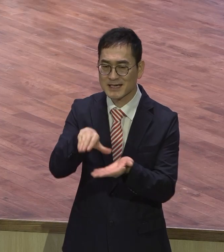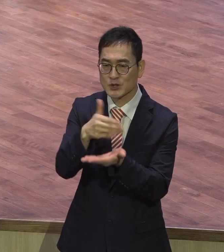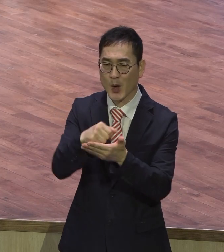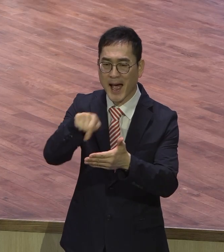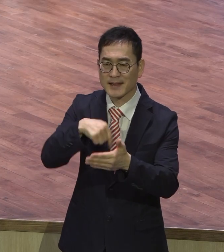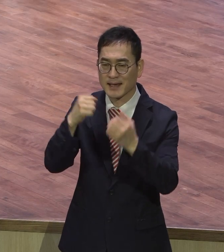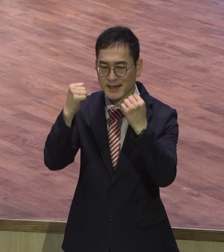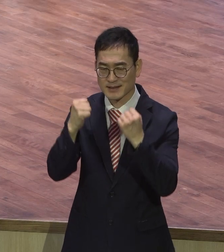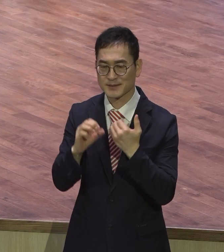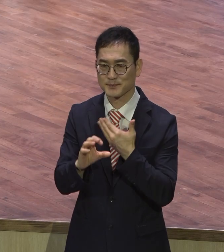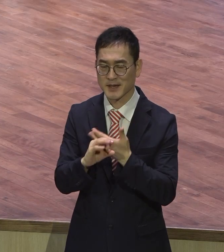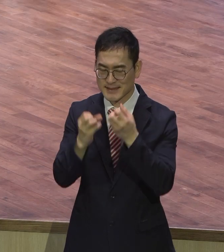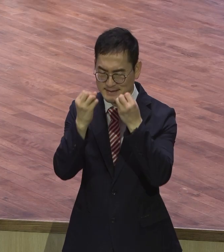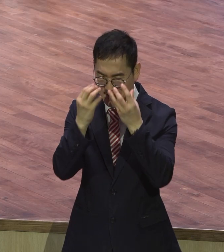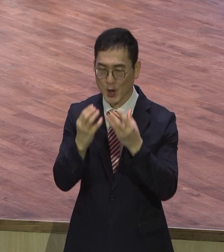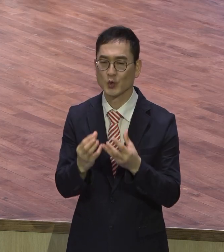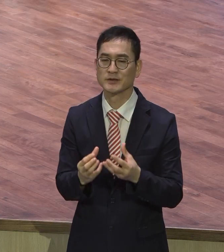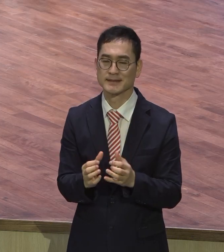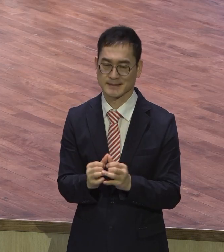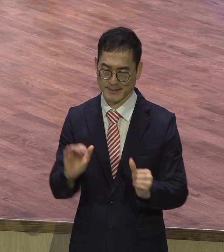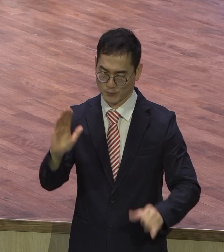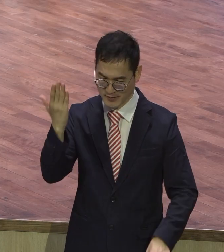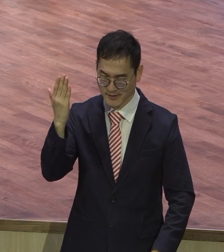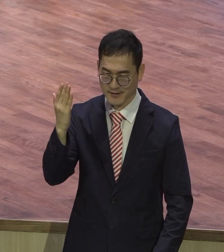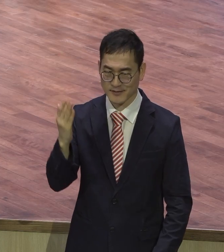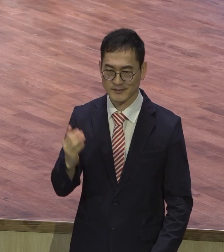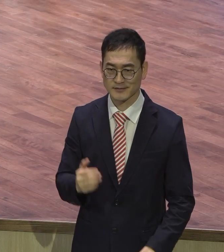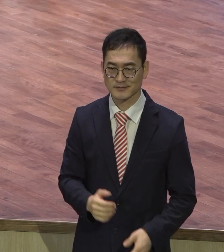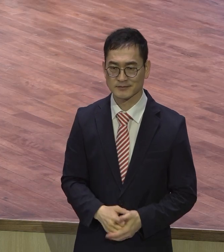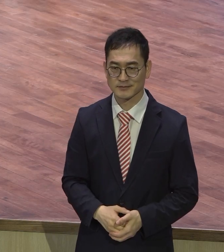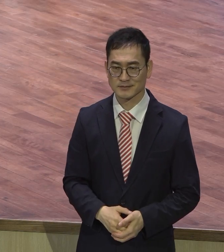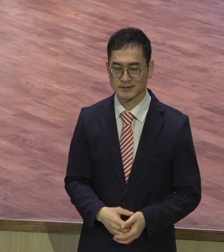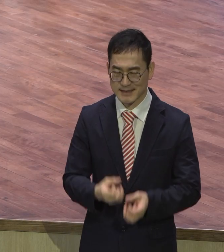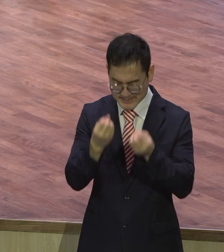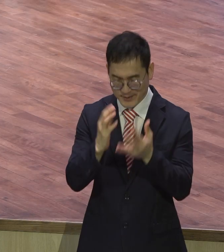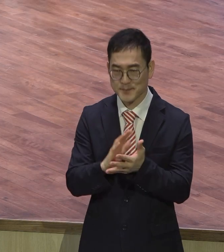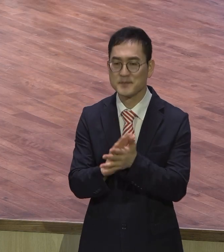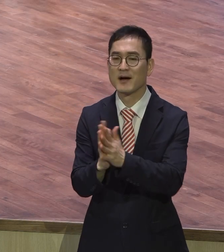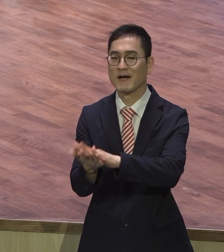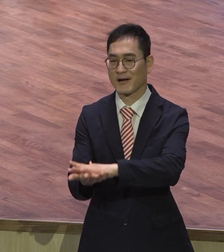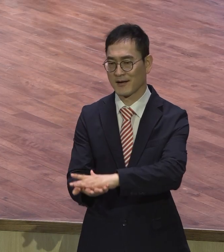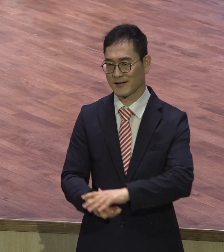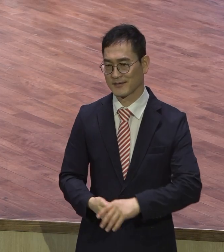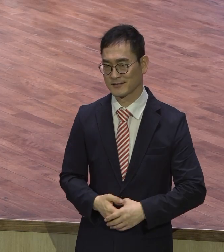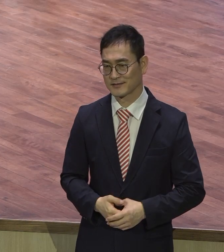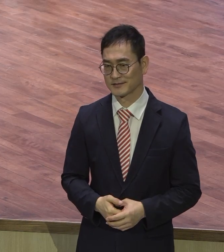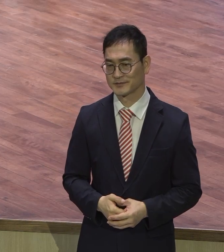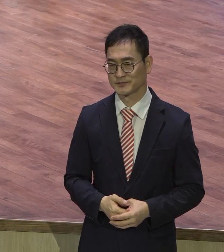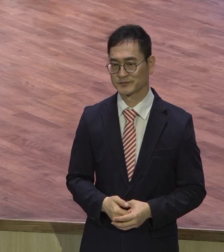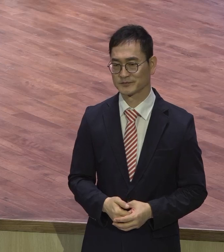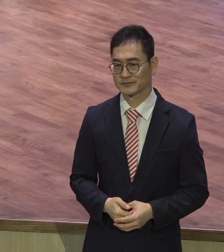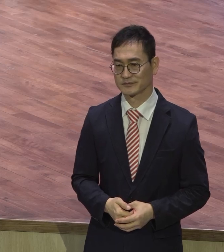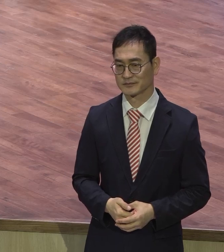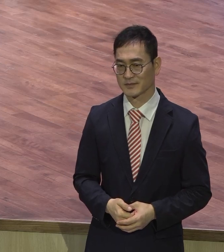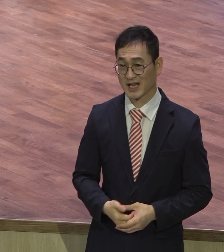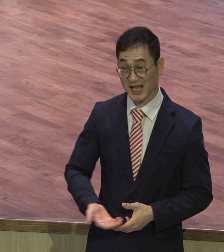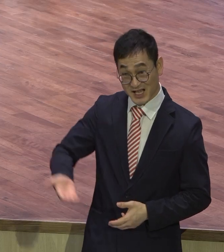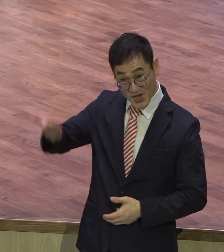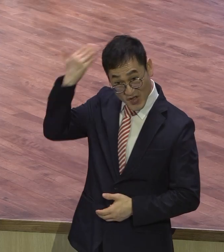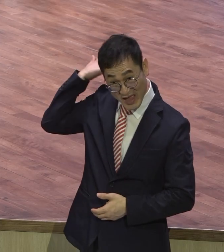피조물이라 새로운 피조물이라 새로운 변화 이전 것은